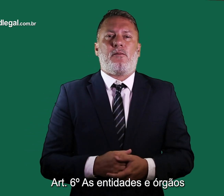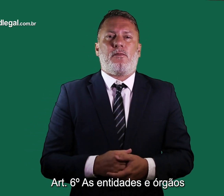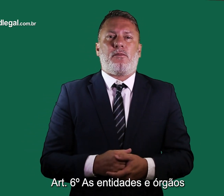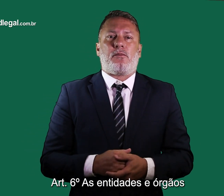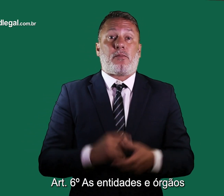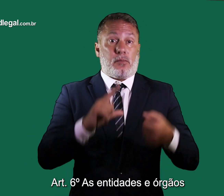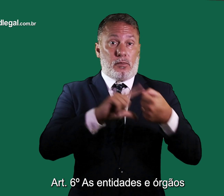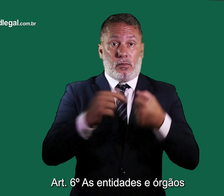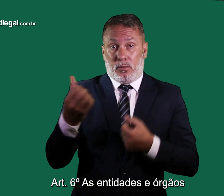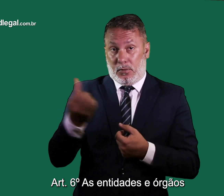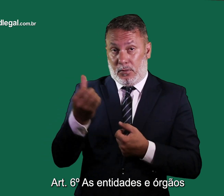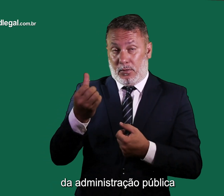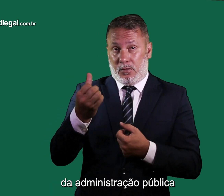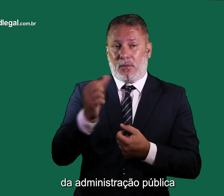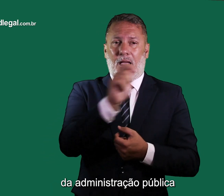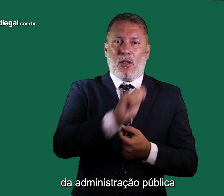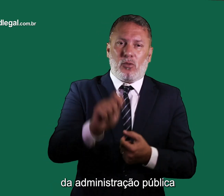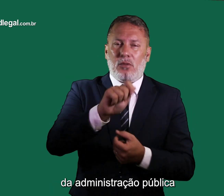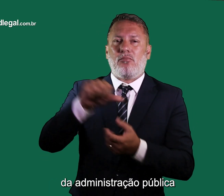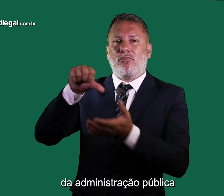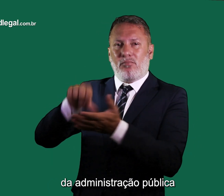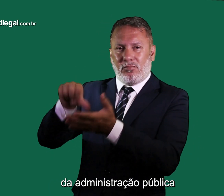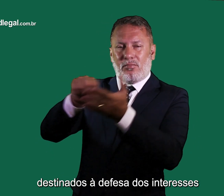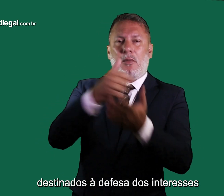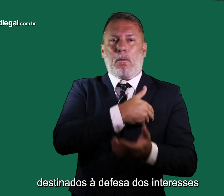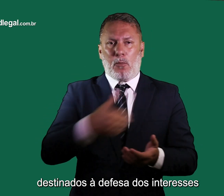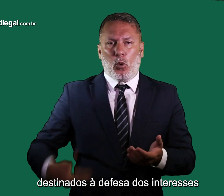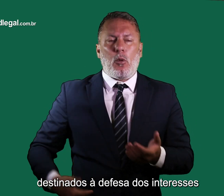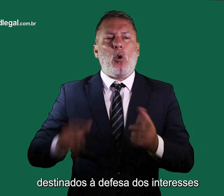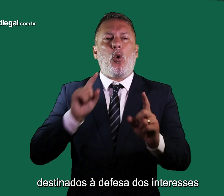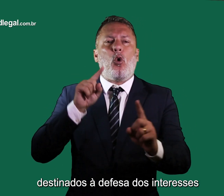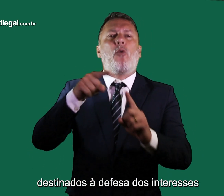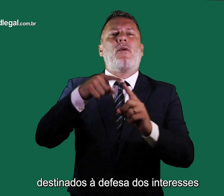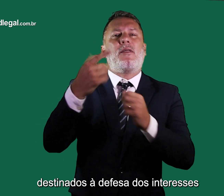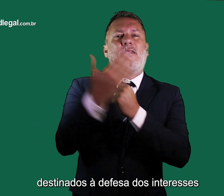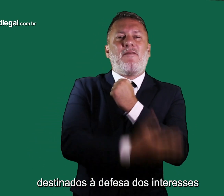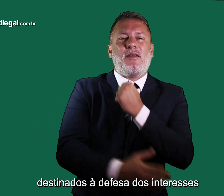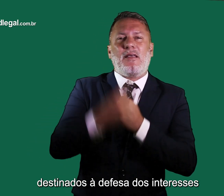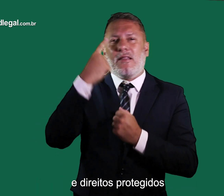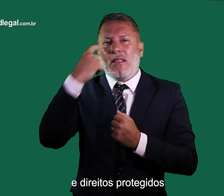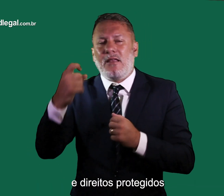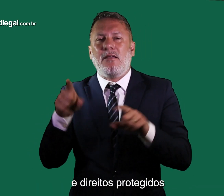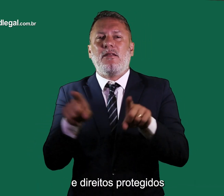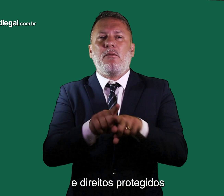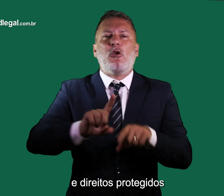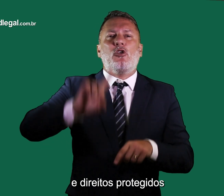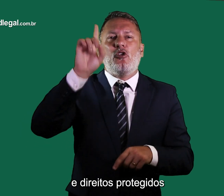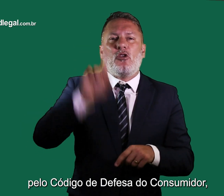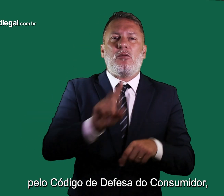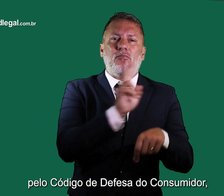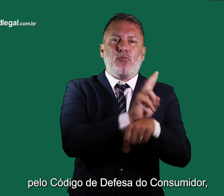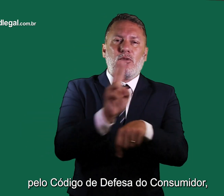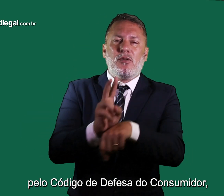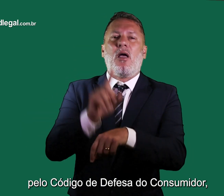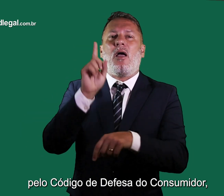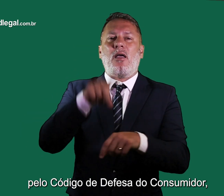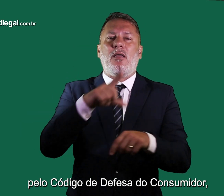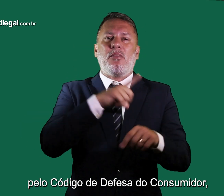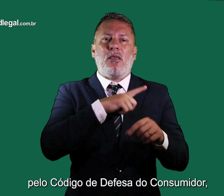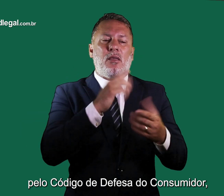As entidades e órgãos da administração pública destinados à defesa dos interesses e direitos protegidos pelo Código de Defesa do